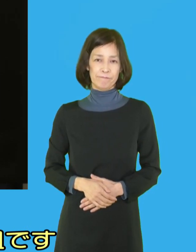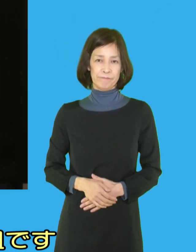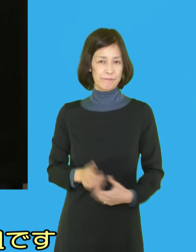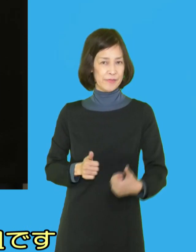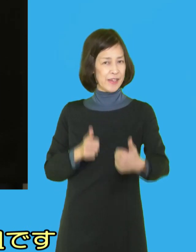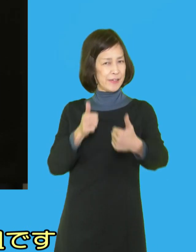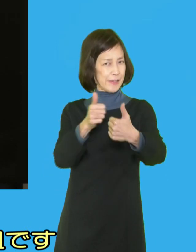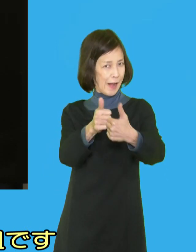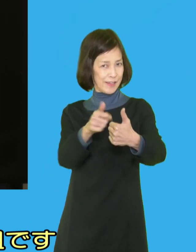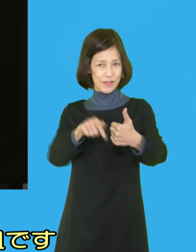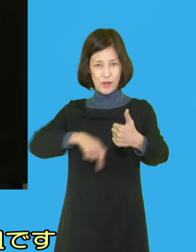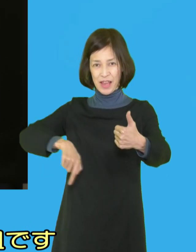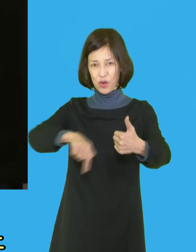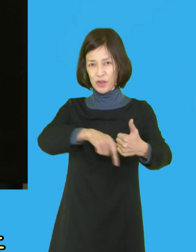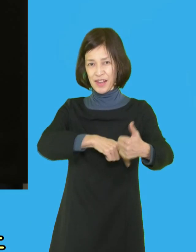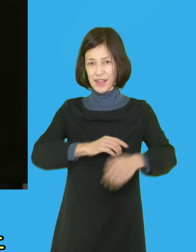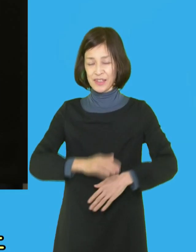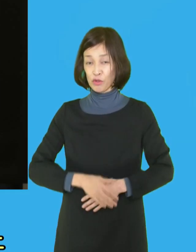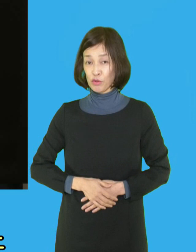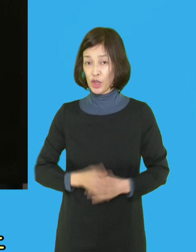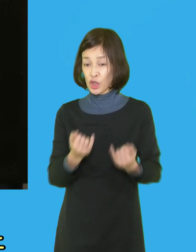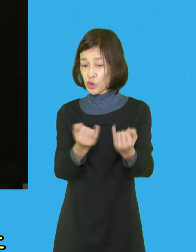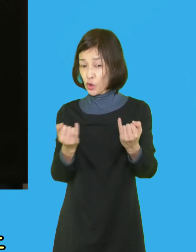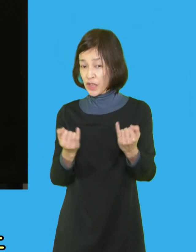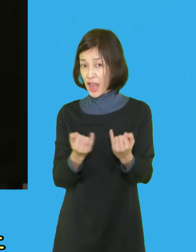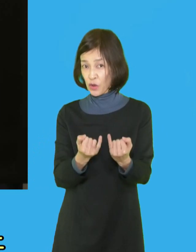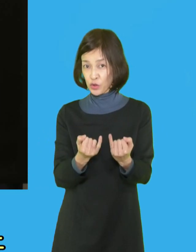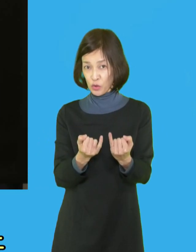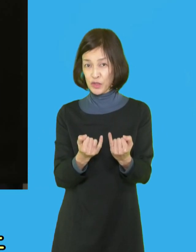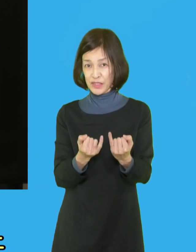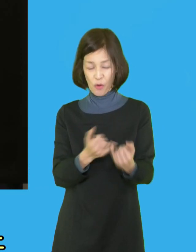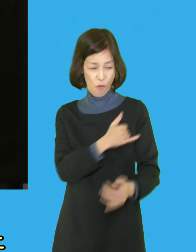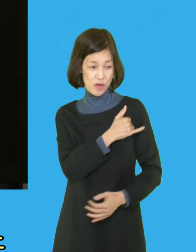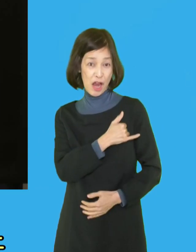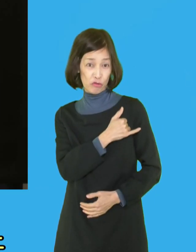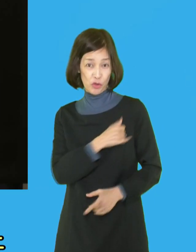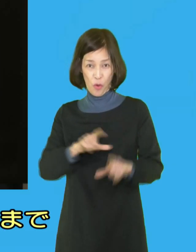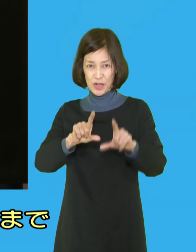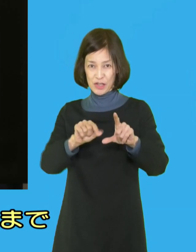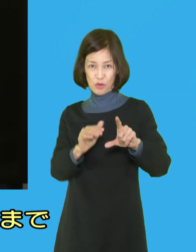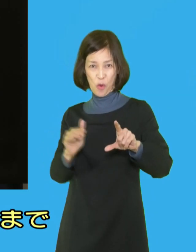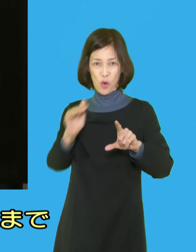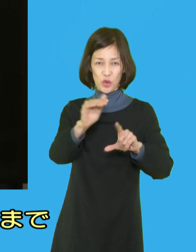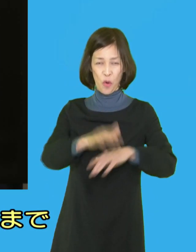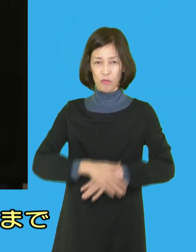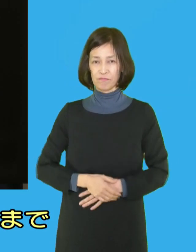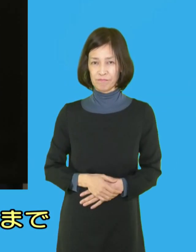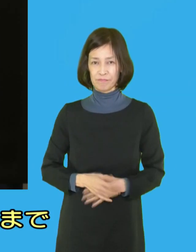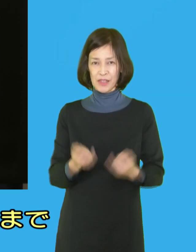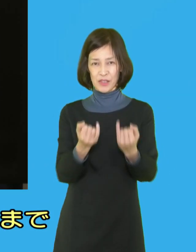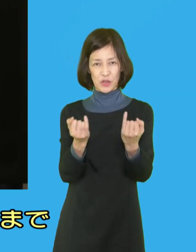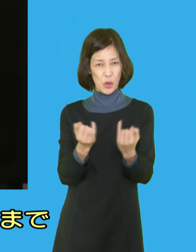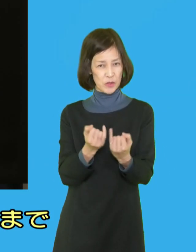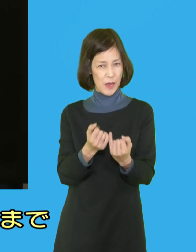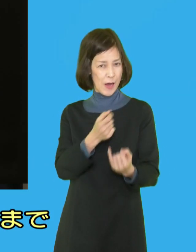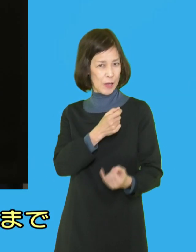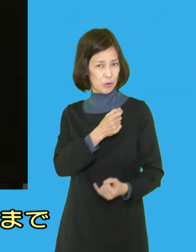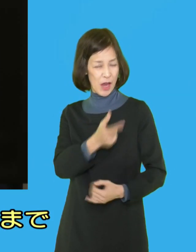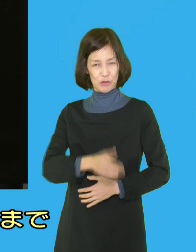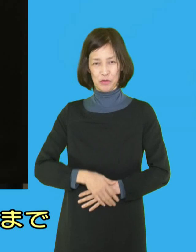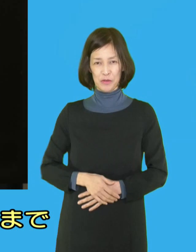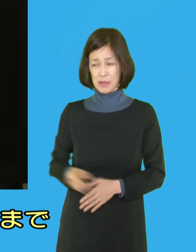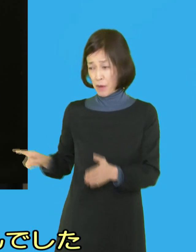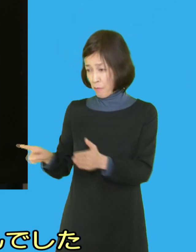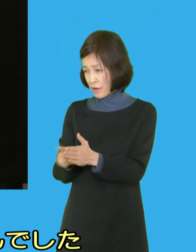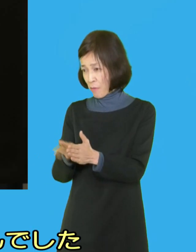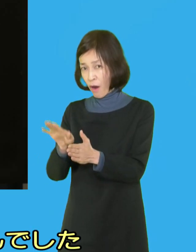ジングな取り組みです。女性職員の役職者比率の向上、 まあ、女性活躍ということ、酒井もこれまで掲げてきたん